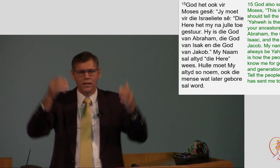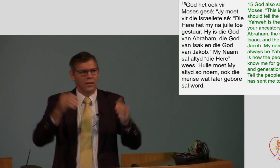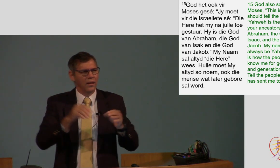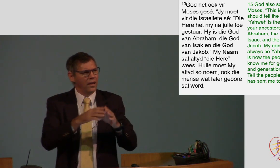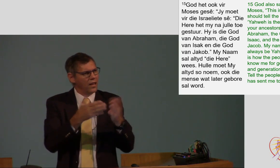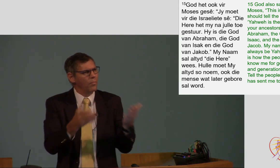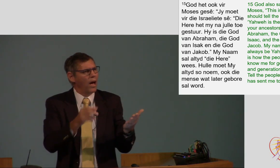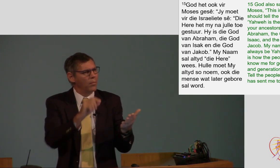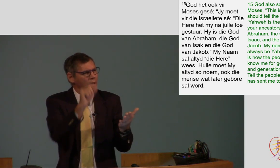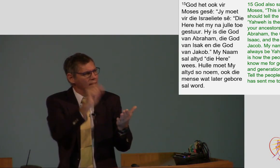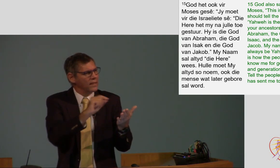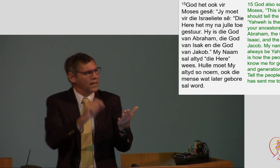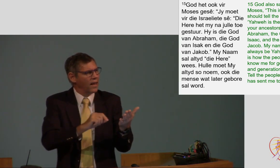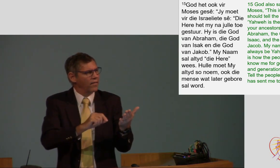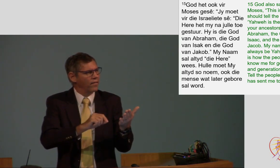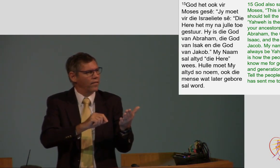En in die Bybel geskryf,